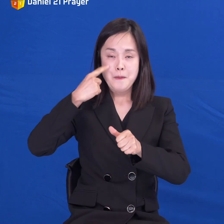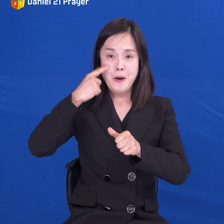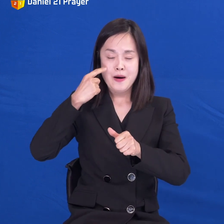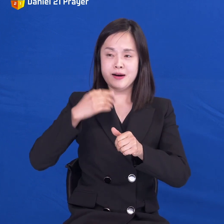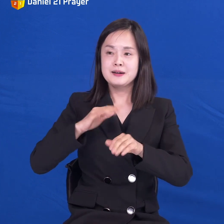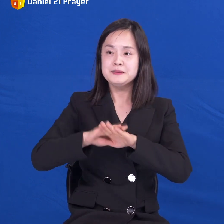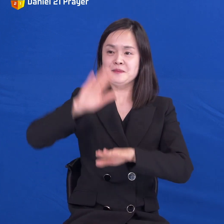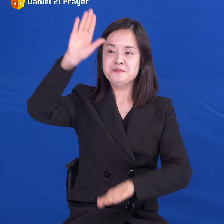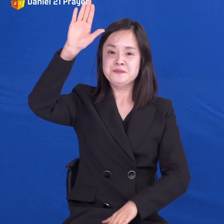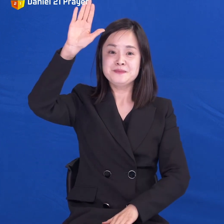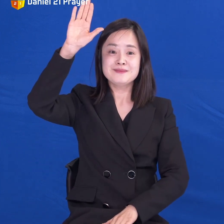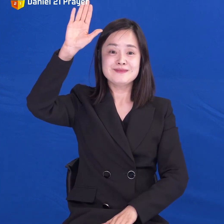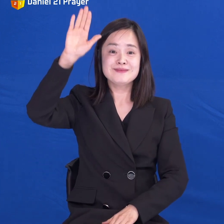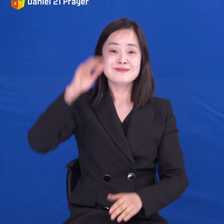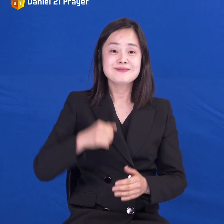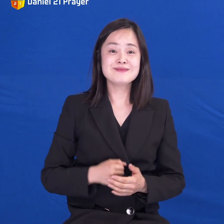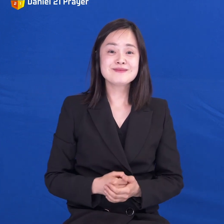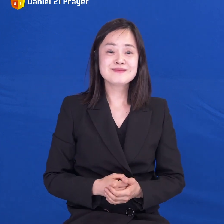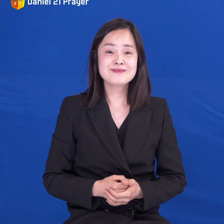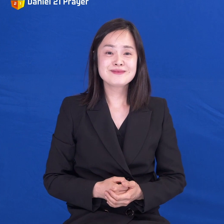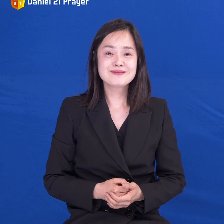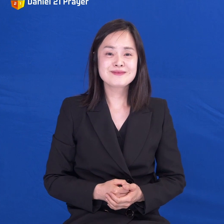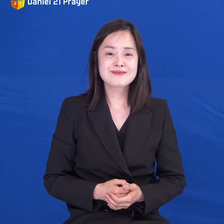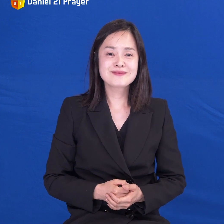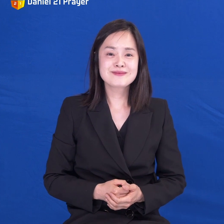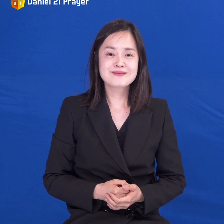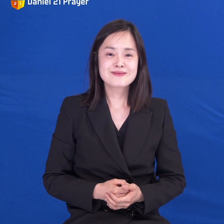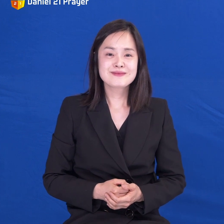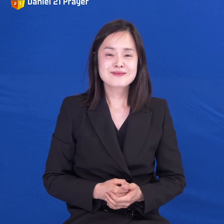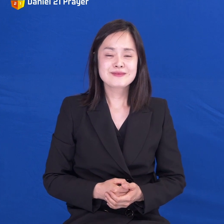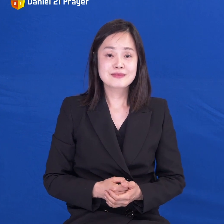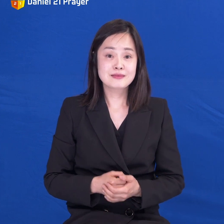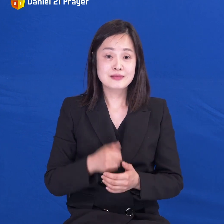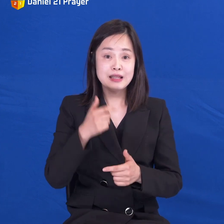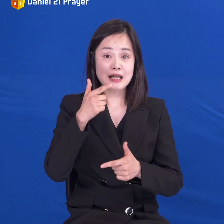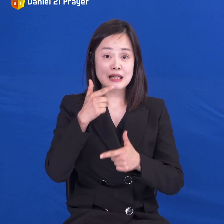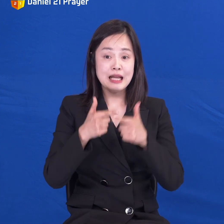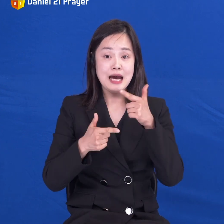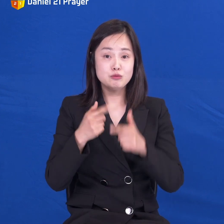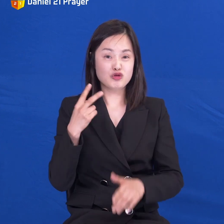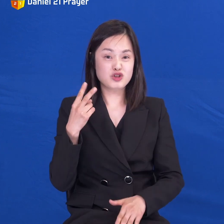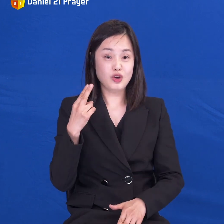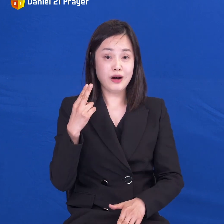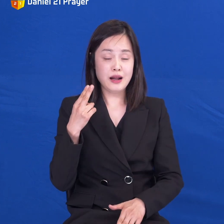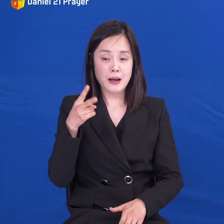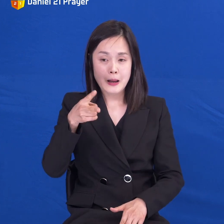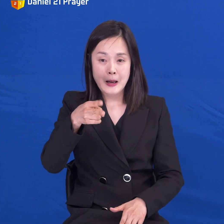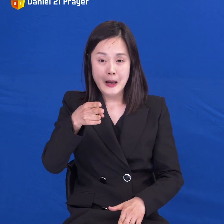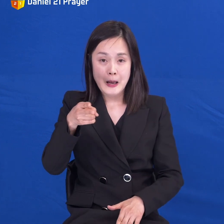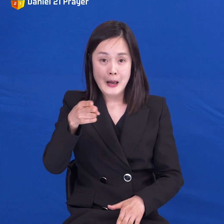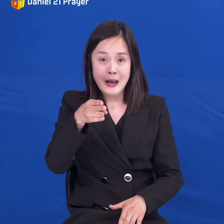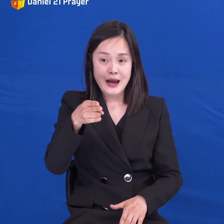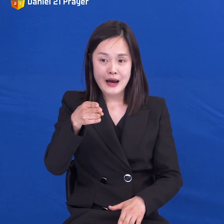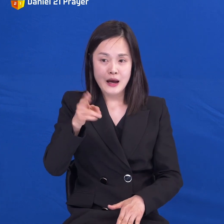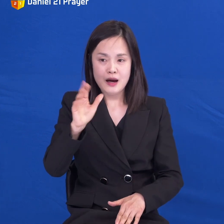여러분 쇠젓가락을 사용해 왔어요. 그 나무젓가락은 아무것도 아닙니다. 그래서 제가